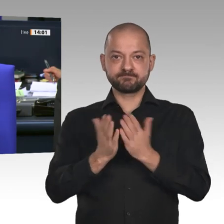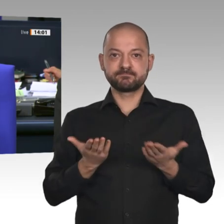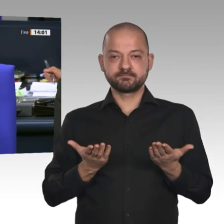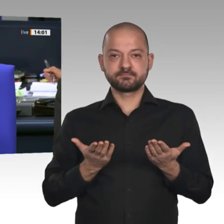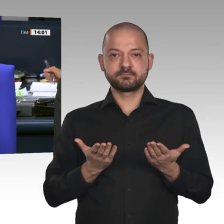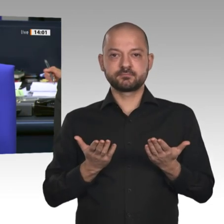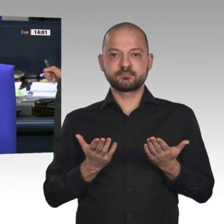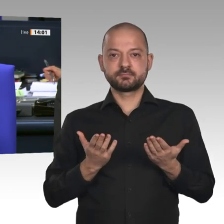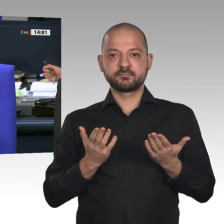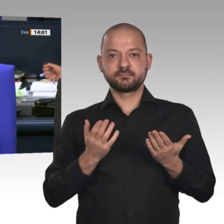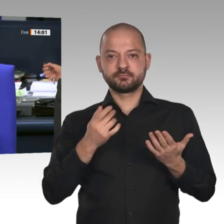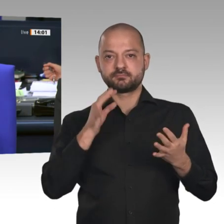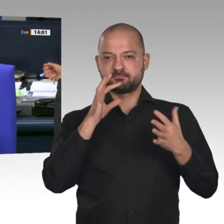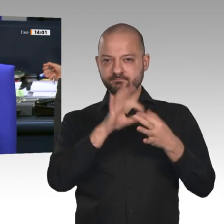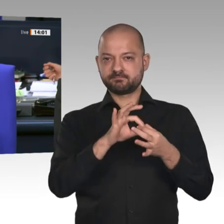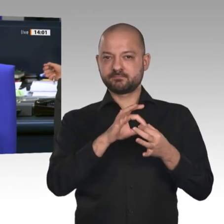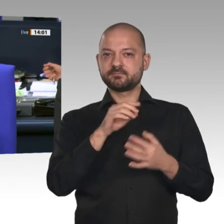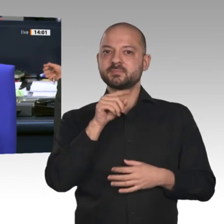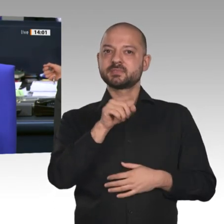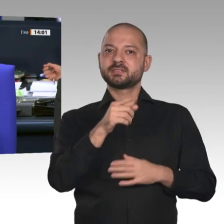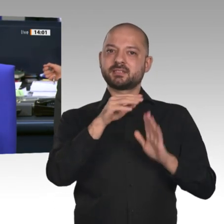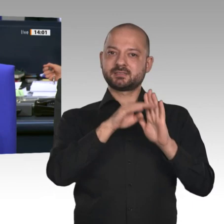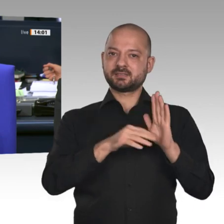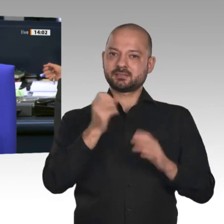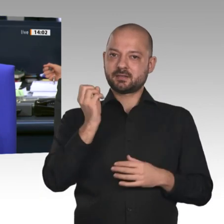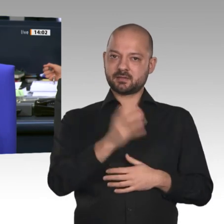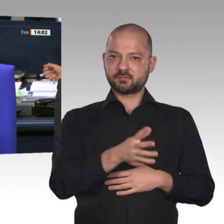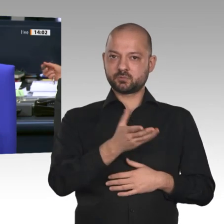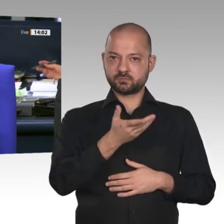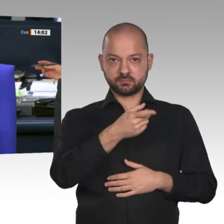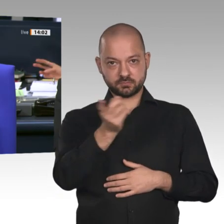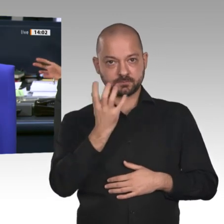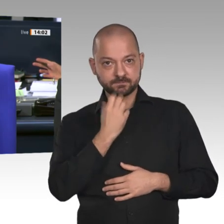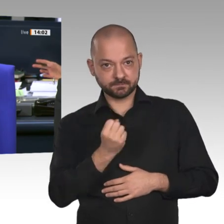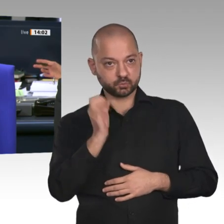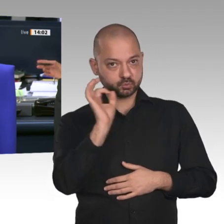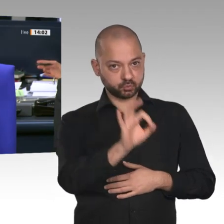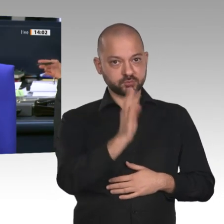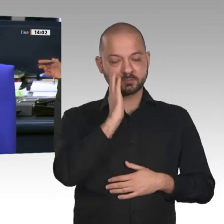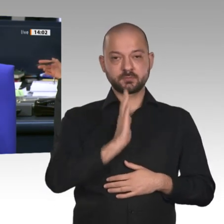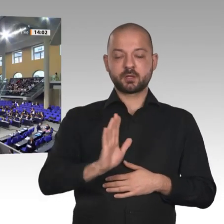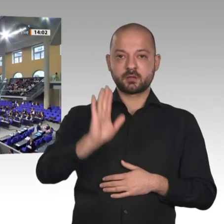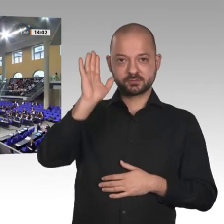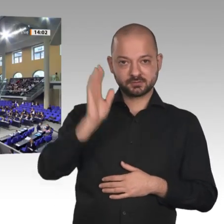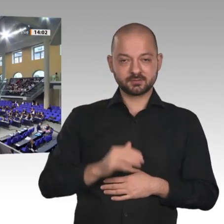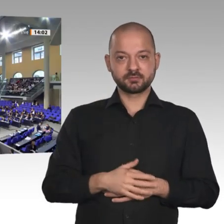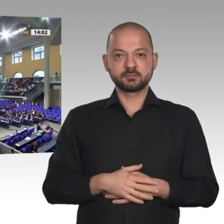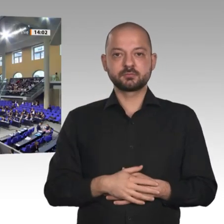12.200 abzulehnen. Ich bitte diejenigen, die dem Gesetzentwurf zustimmen wollen, um das